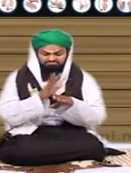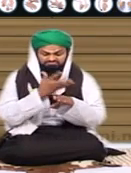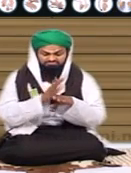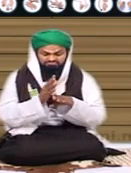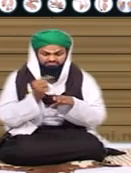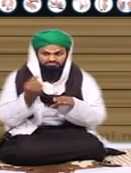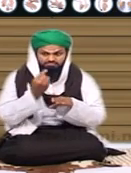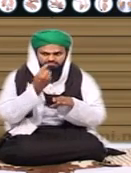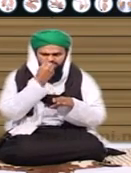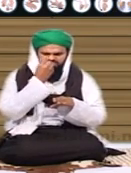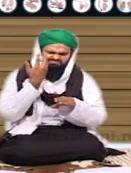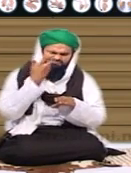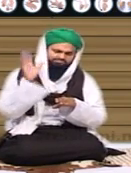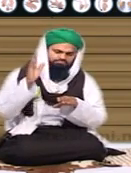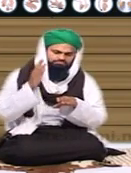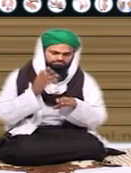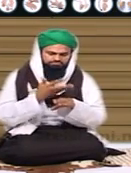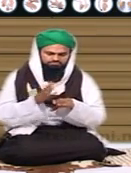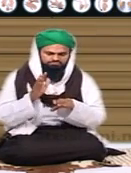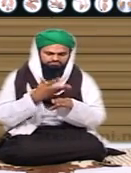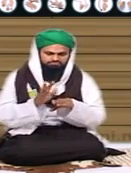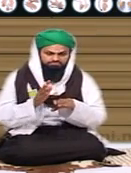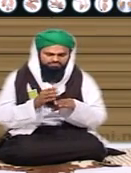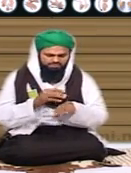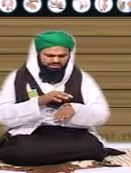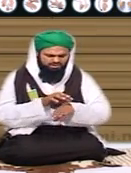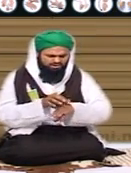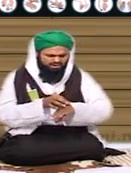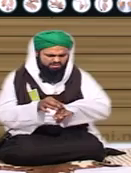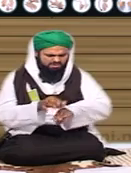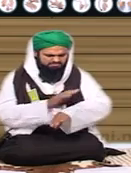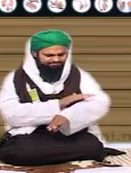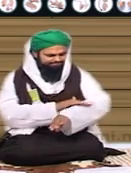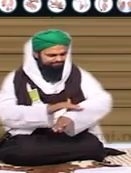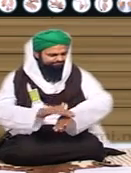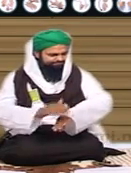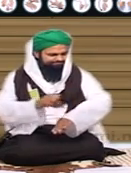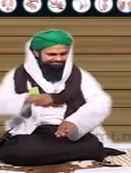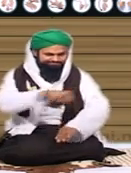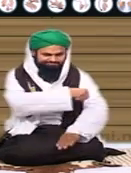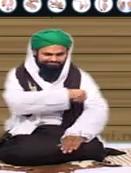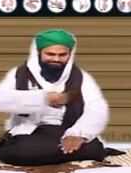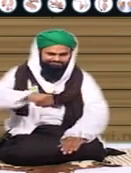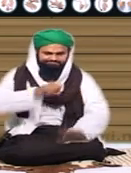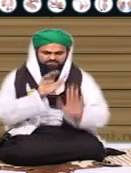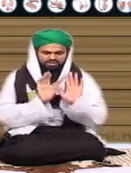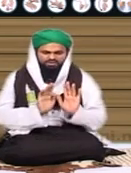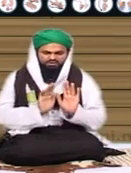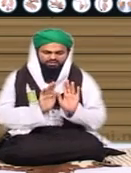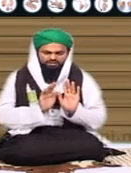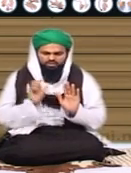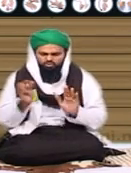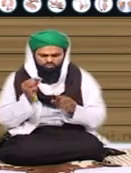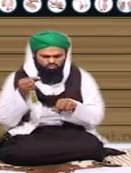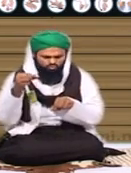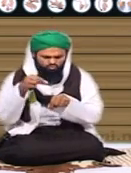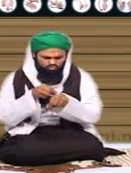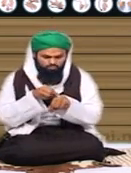زندگی بسر کر رہے ہیں کہ ناک پر مکھی بھی نہیں بیٹھنے دیتے, کپڑے پر سلوٹ نہیں آنے دیتے, ذرا گرد